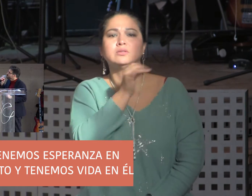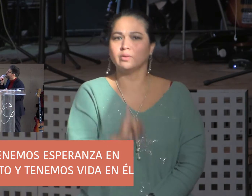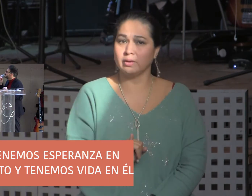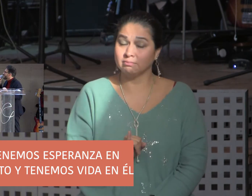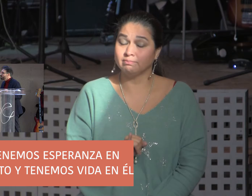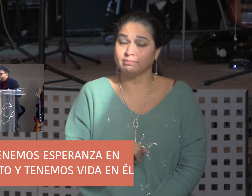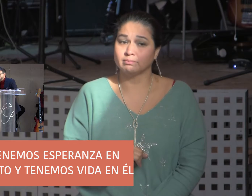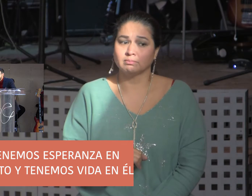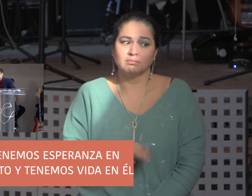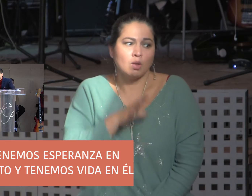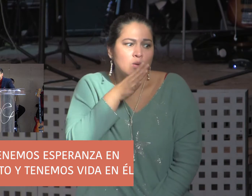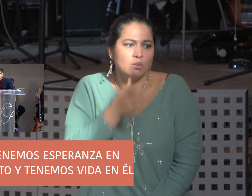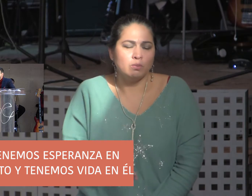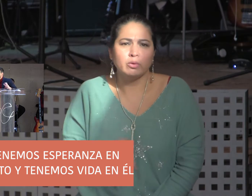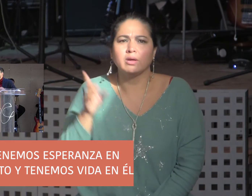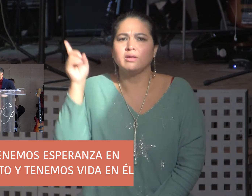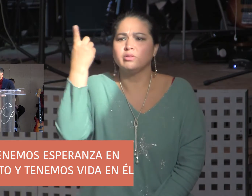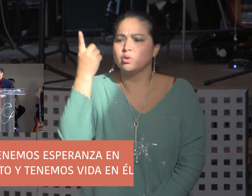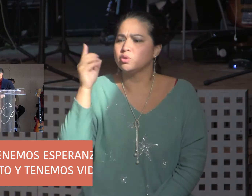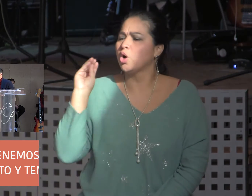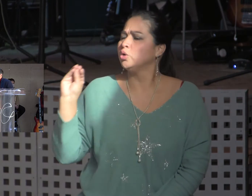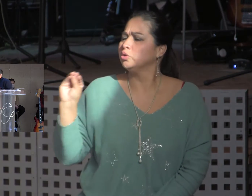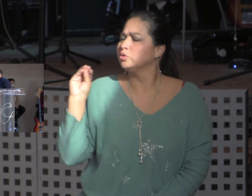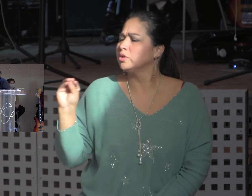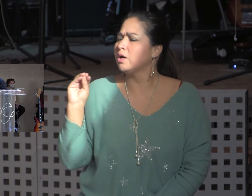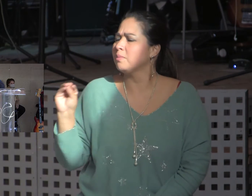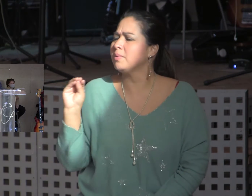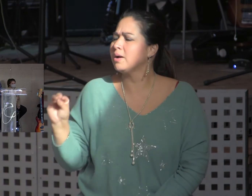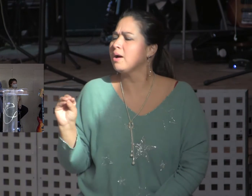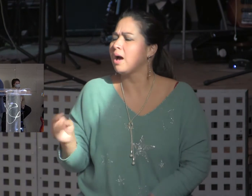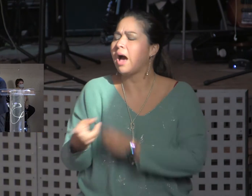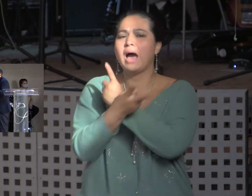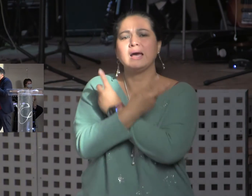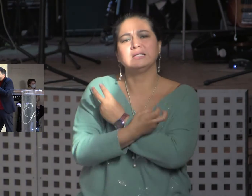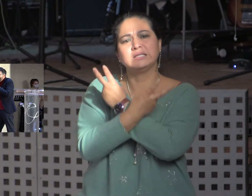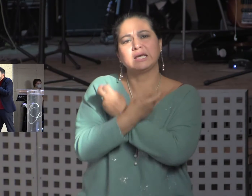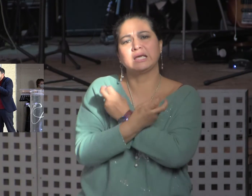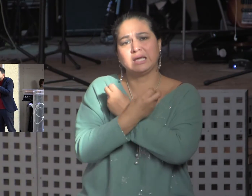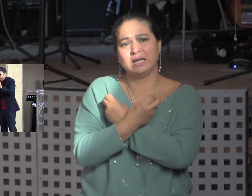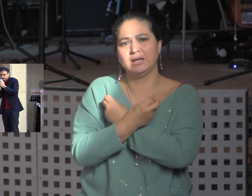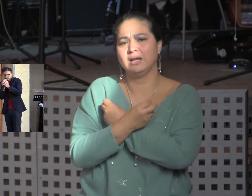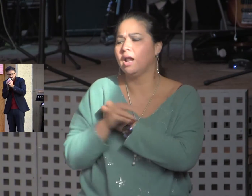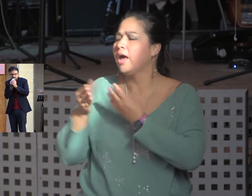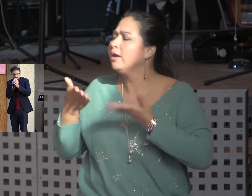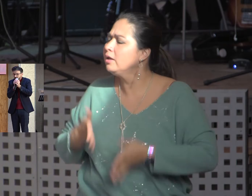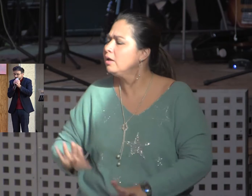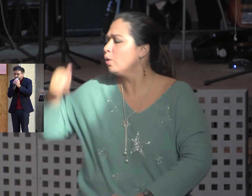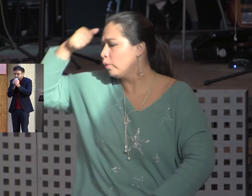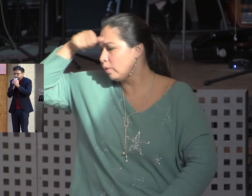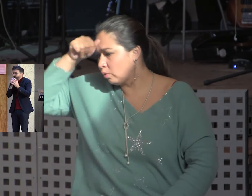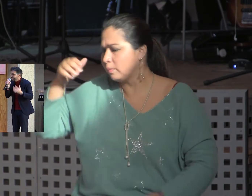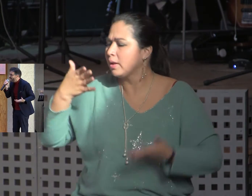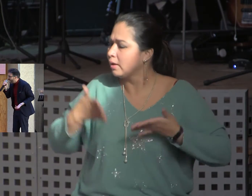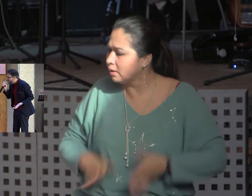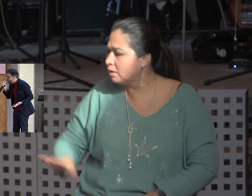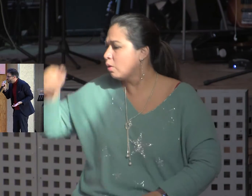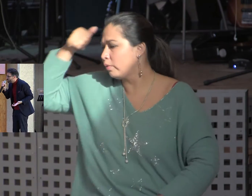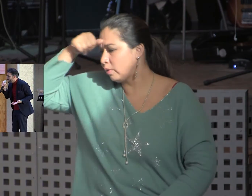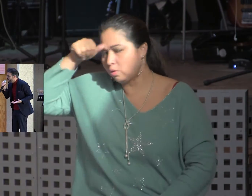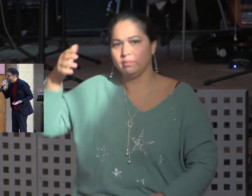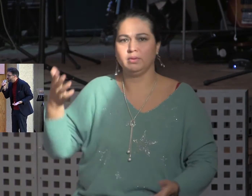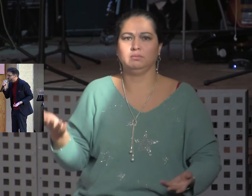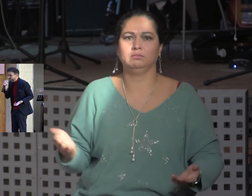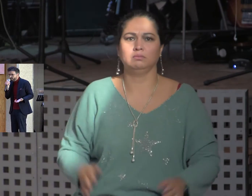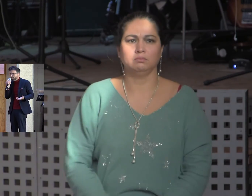¿Por qué Dios llama a Ezequiel continuamente hijo de hombre? Vaya